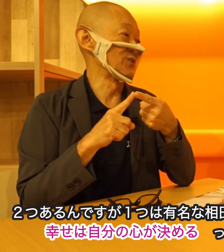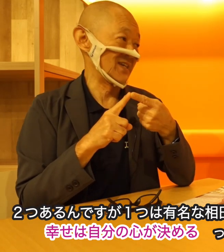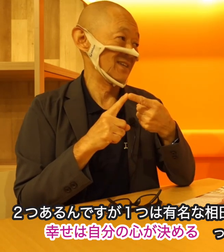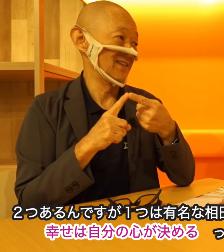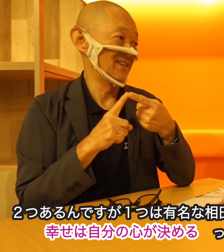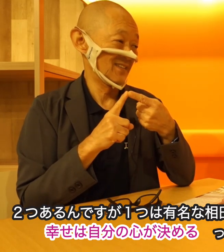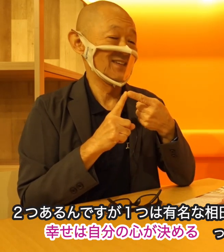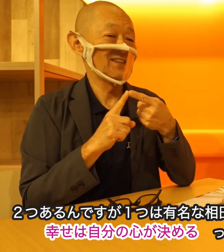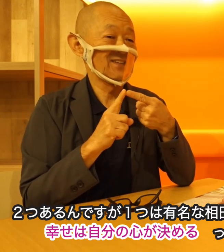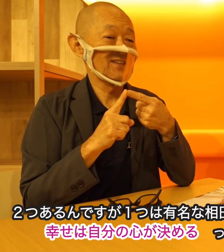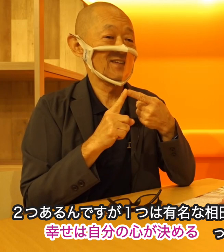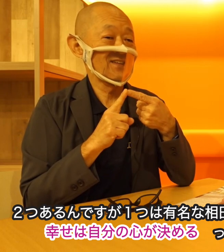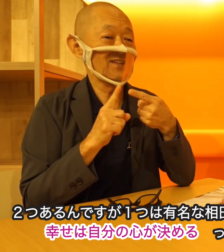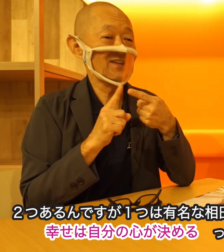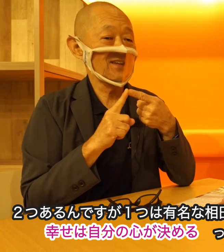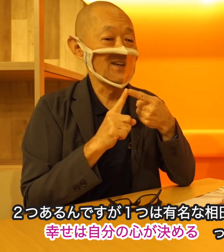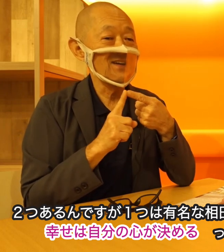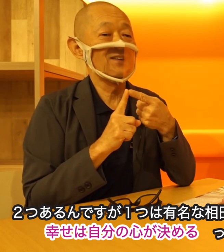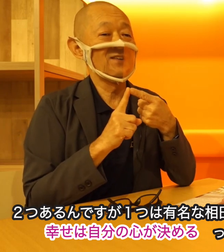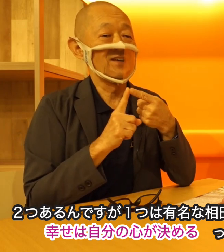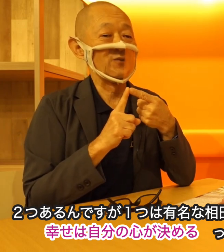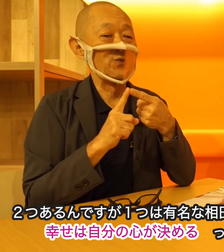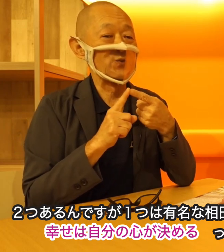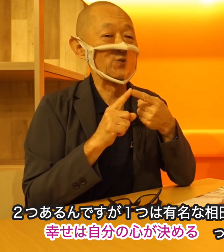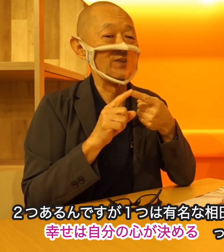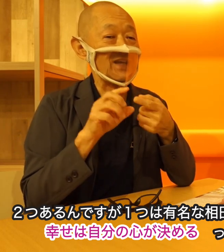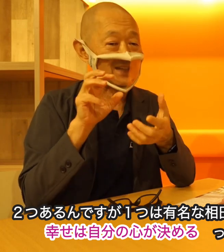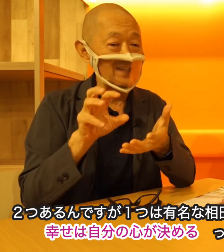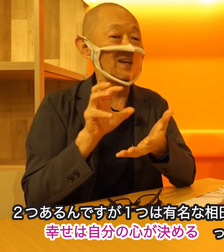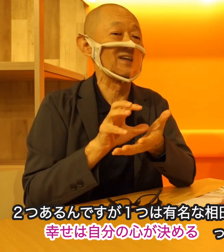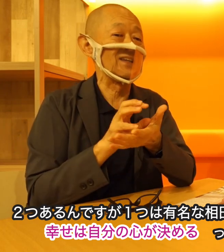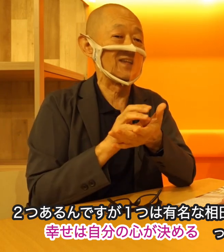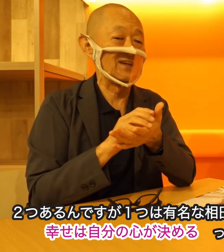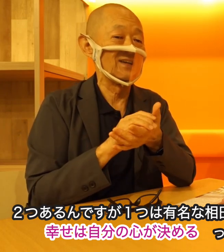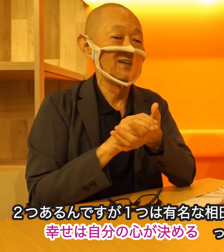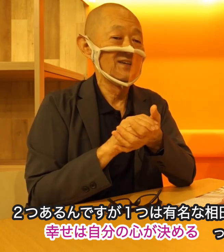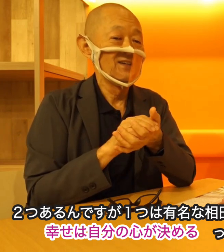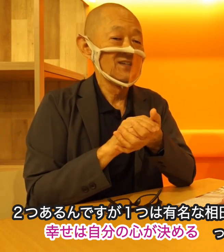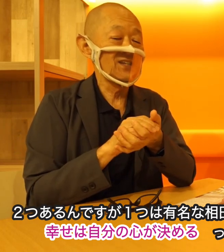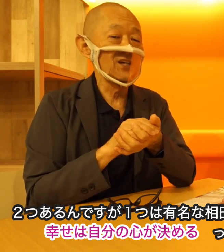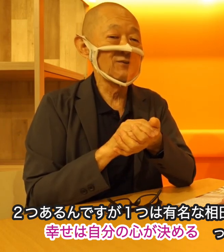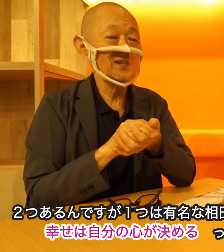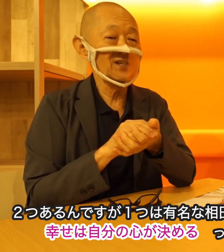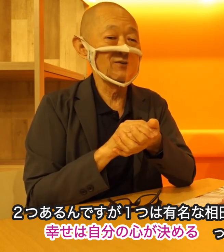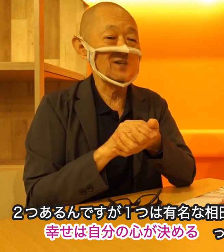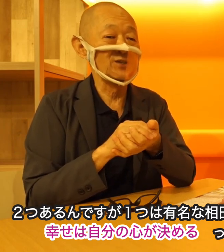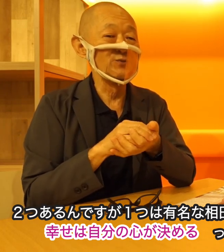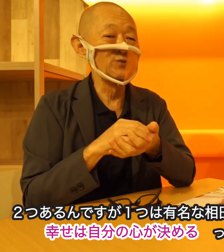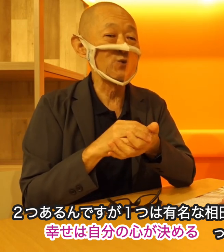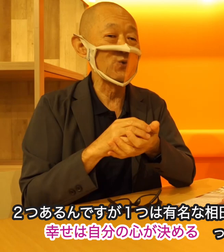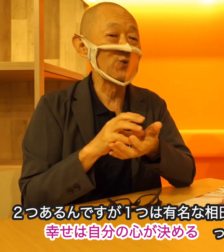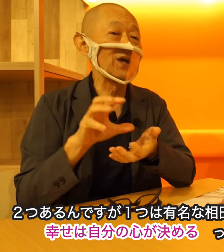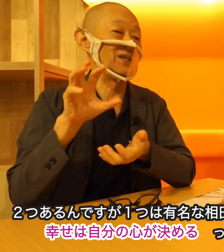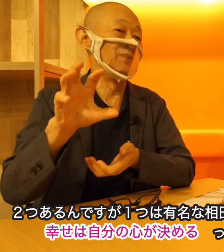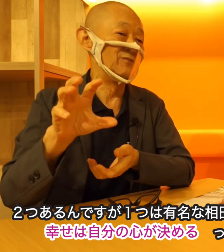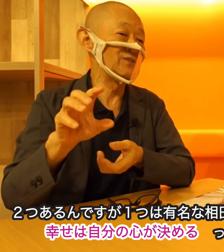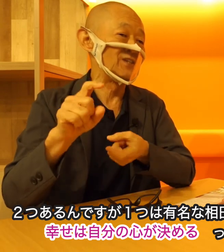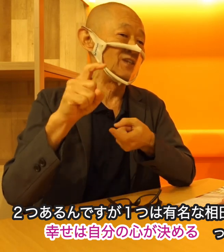さんが何かに書かれてた、幸せは自分の心が決めるってい